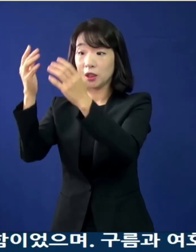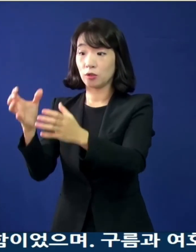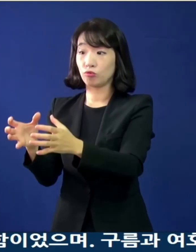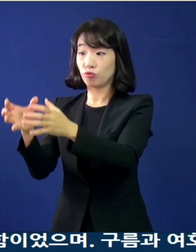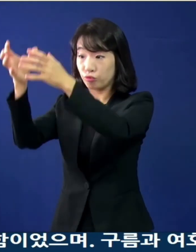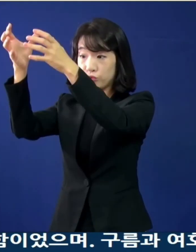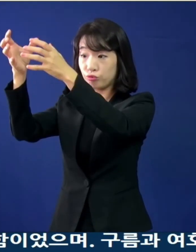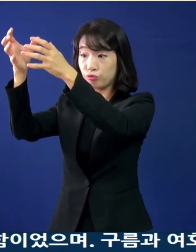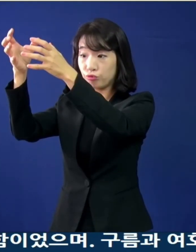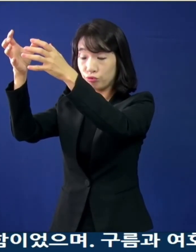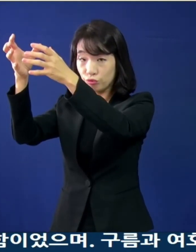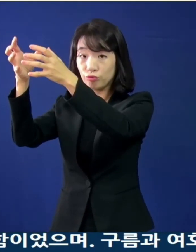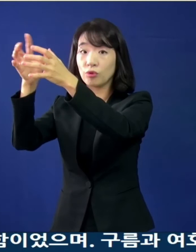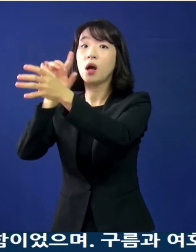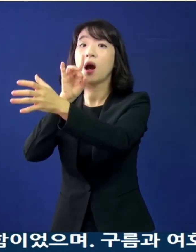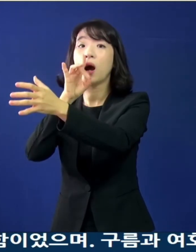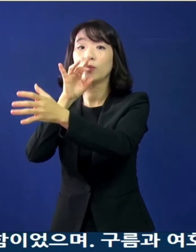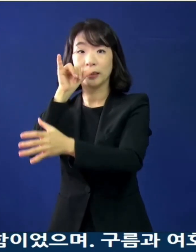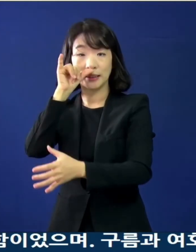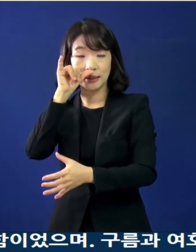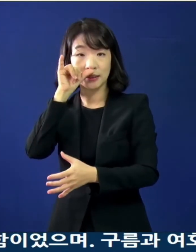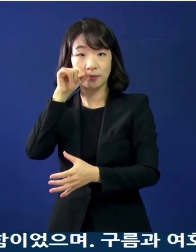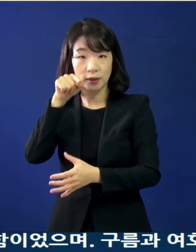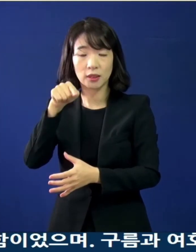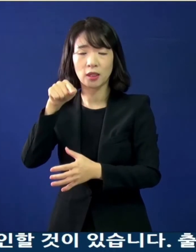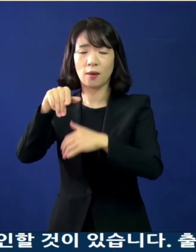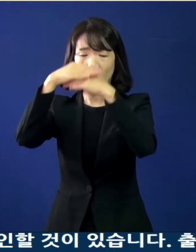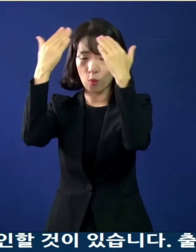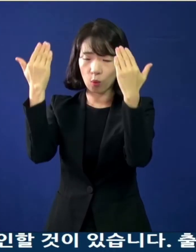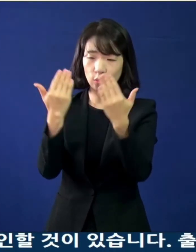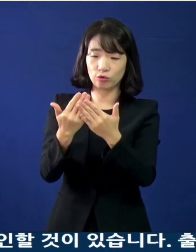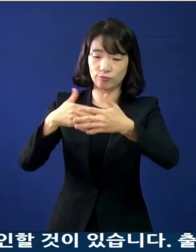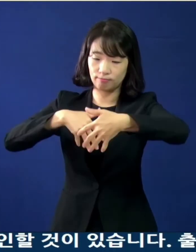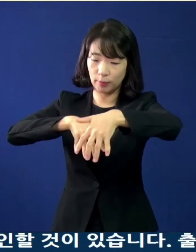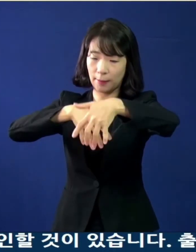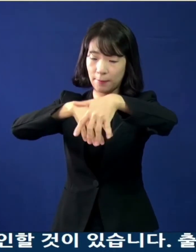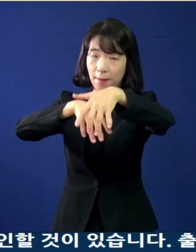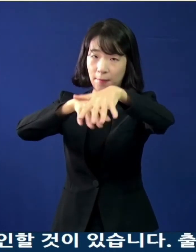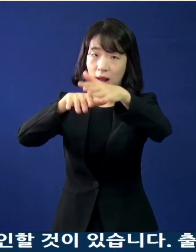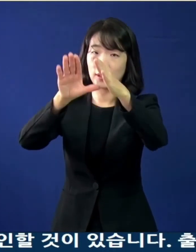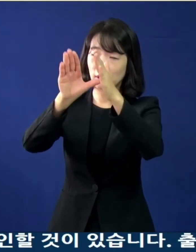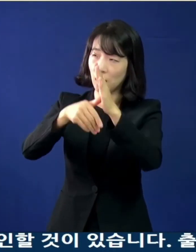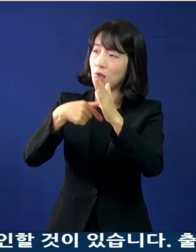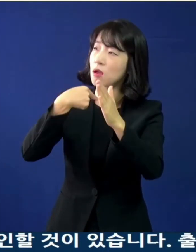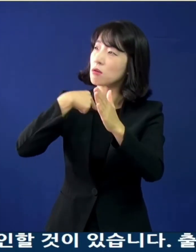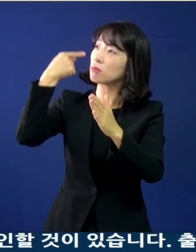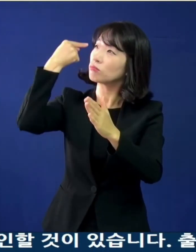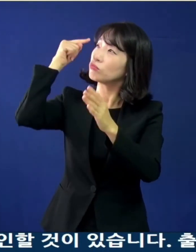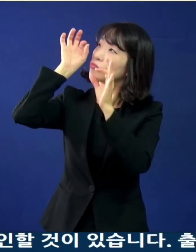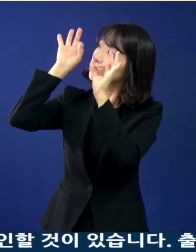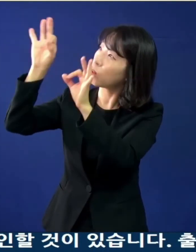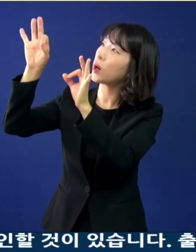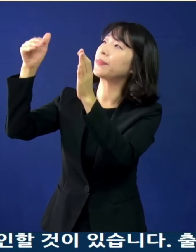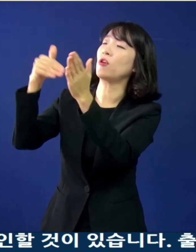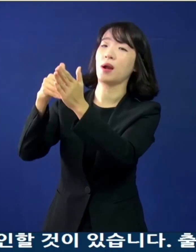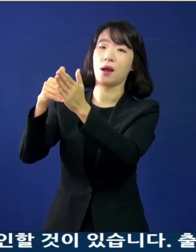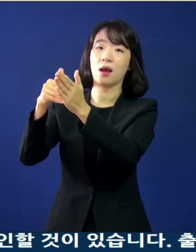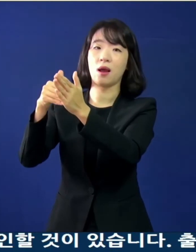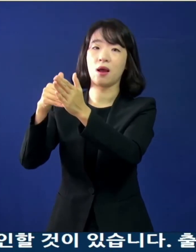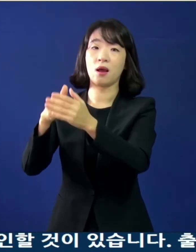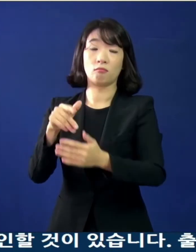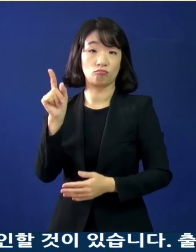있음을 이스라엘의 온 족속이 그 모든 행진하는 길에서 그들의 눈으로 보았더라. 무슨